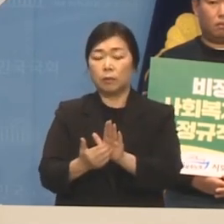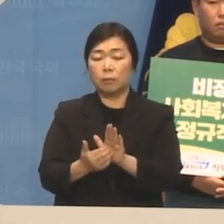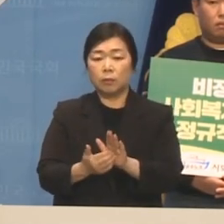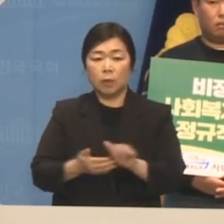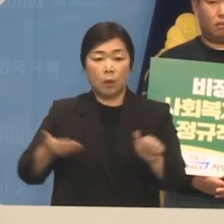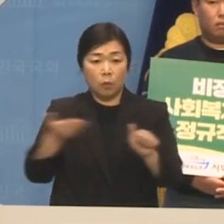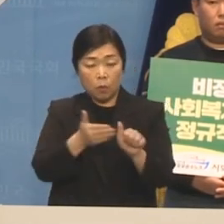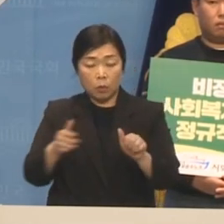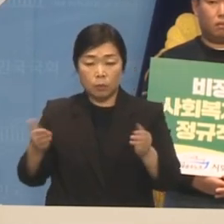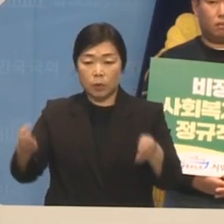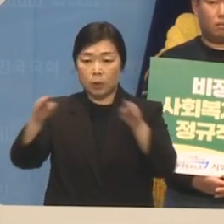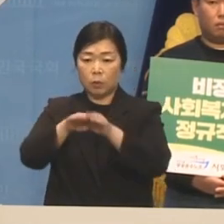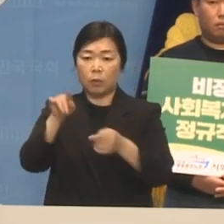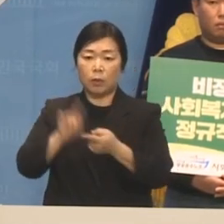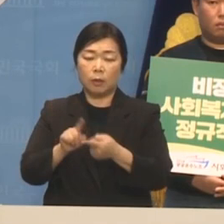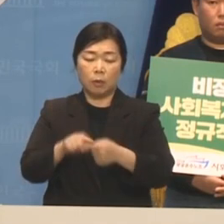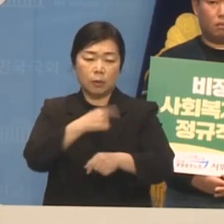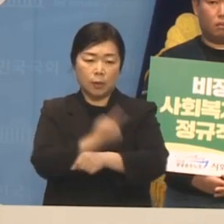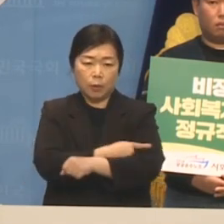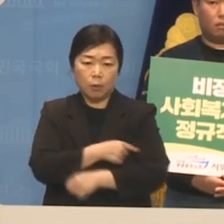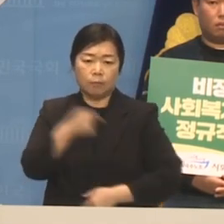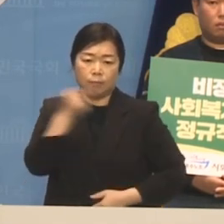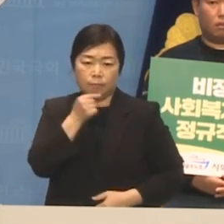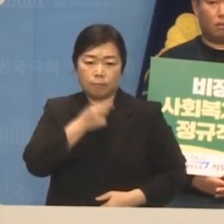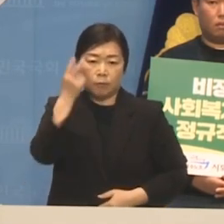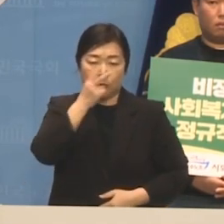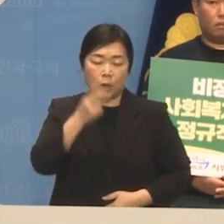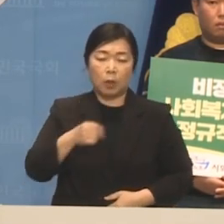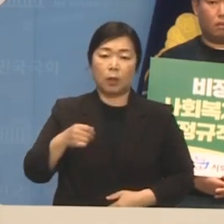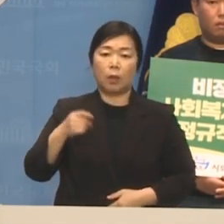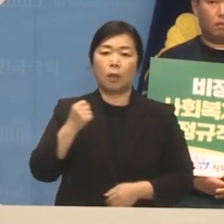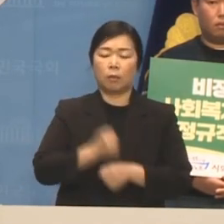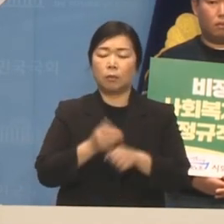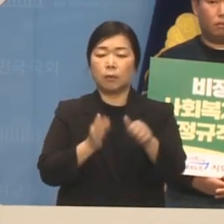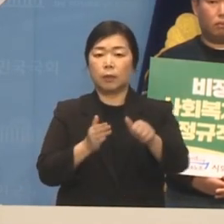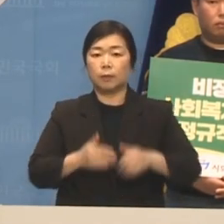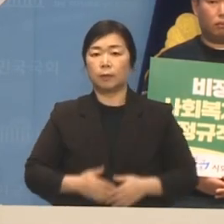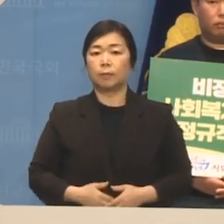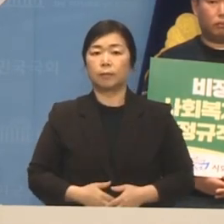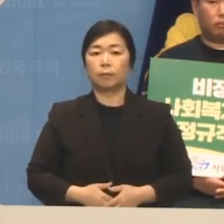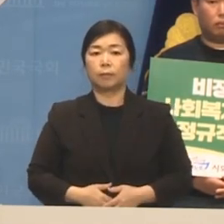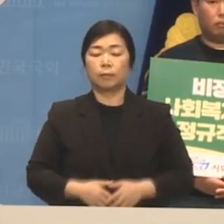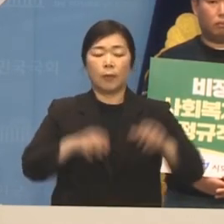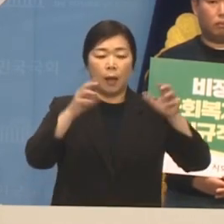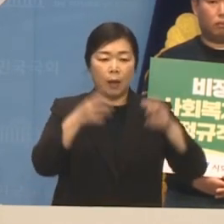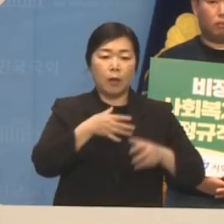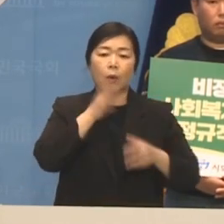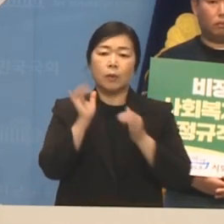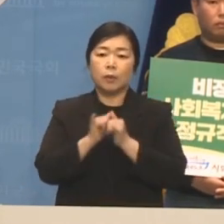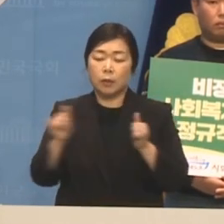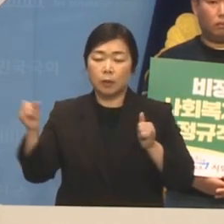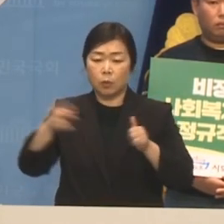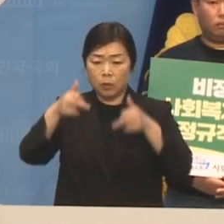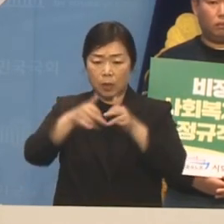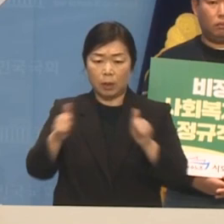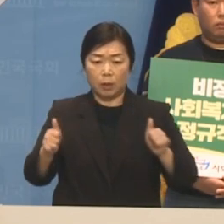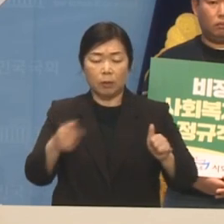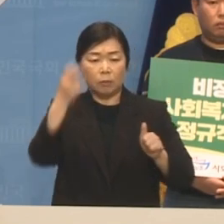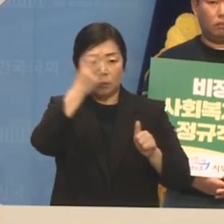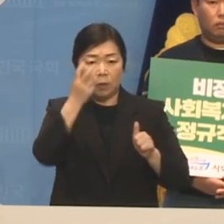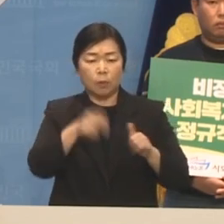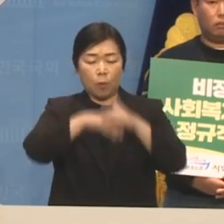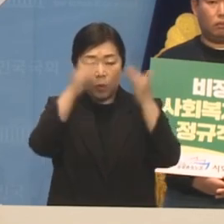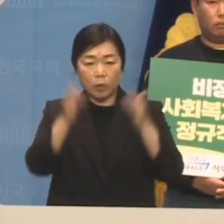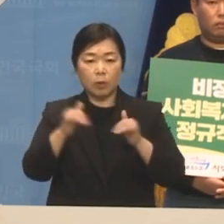대한 자격을 철저히 관리 강화할 것을 요구합니다. 아이, 어르신, 장애인을 케어하는